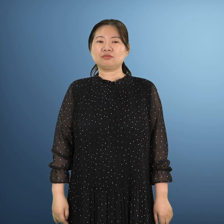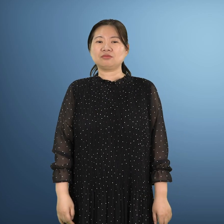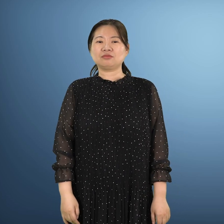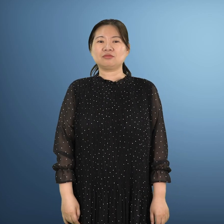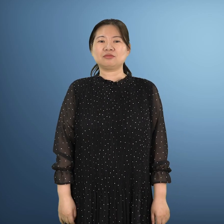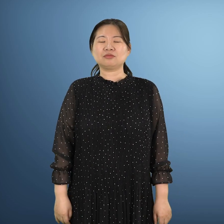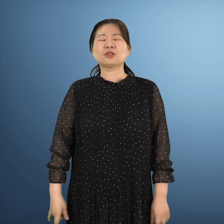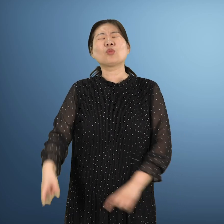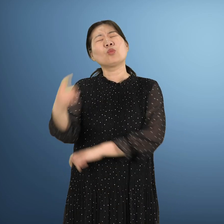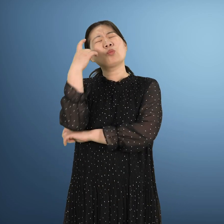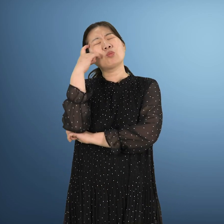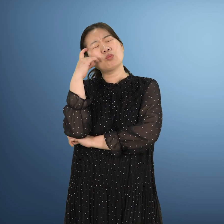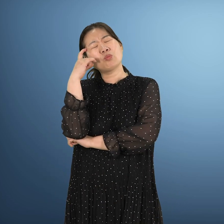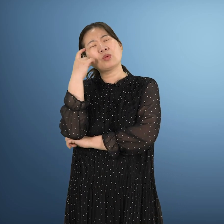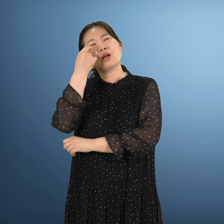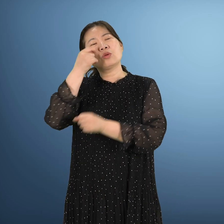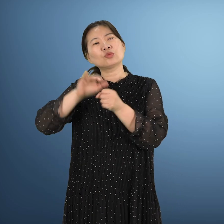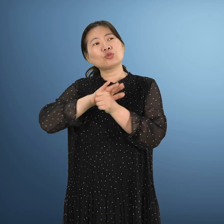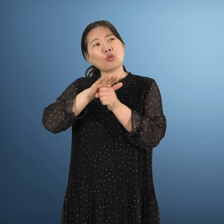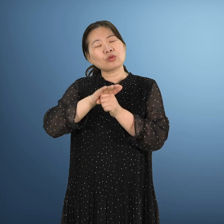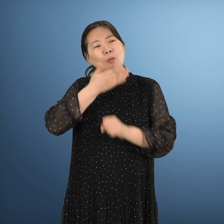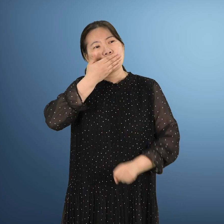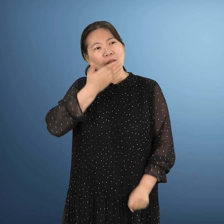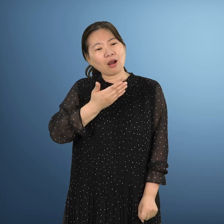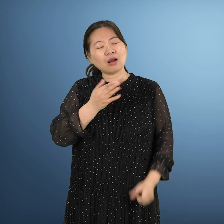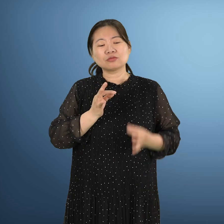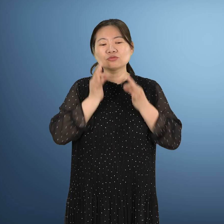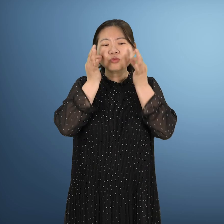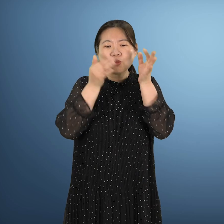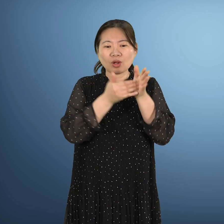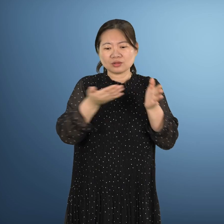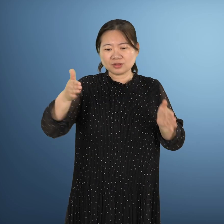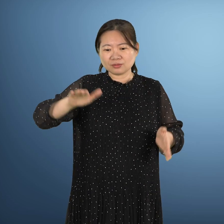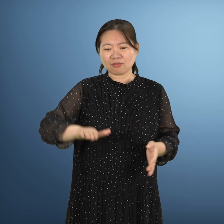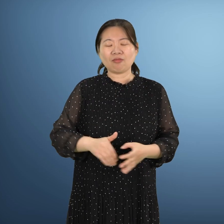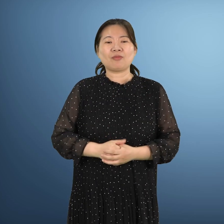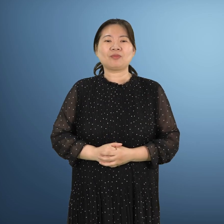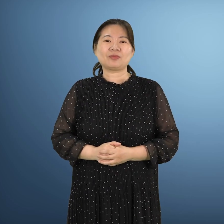왜 그럴까? 긍휼히 여기는 것까지는 노력하겠는데